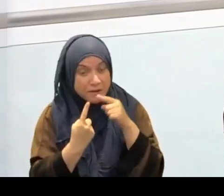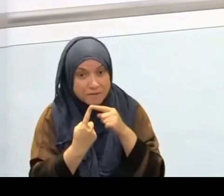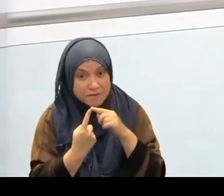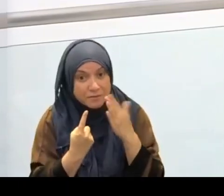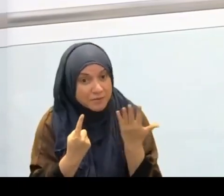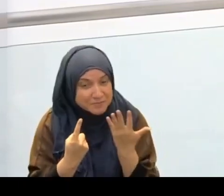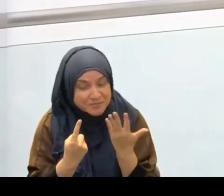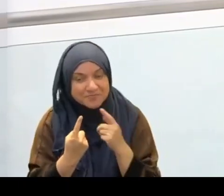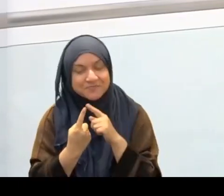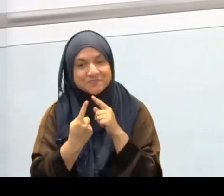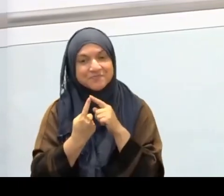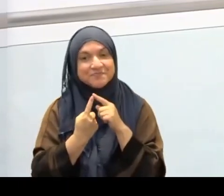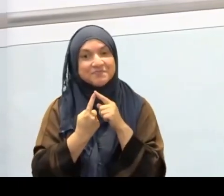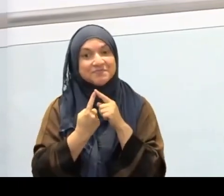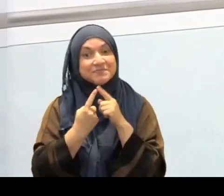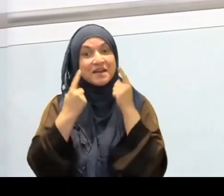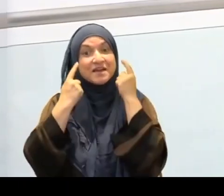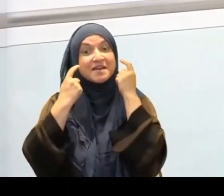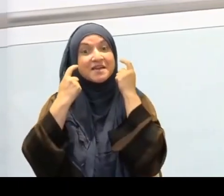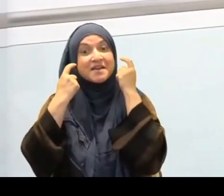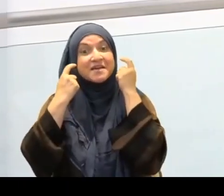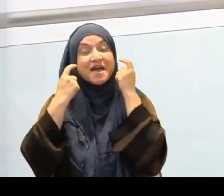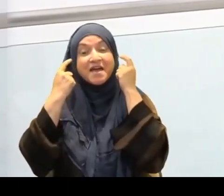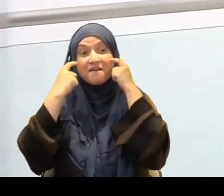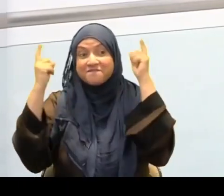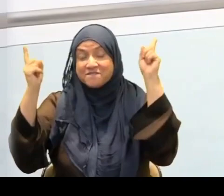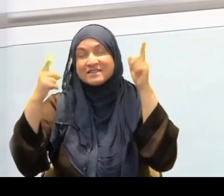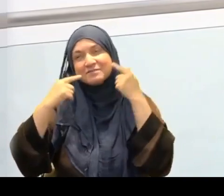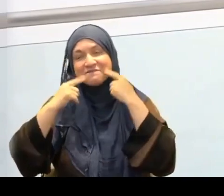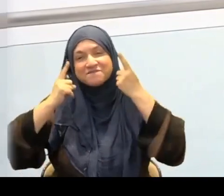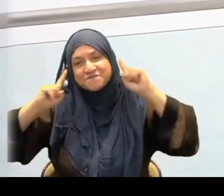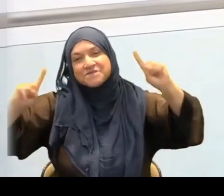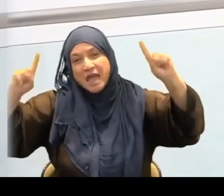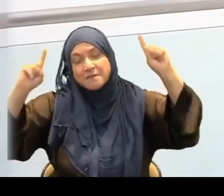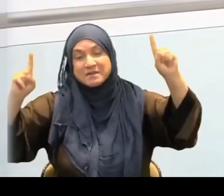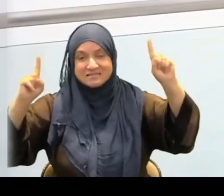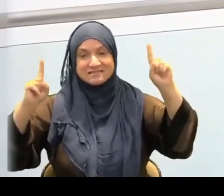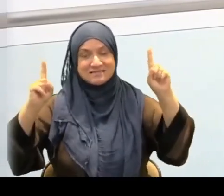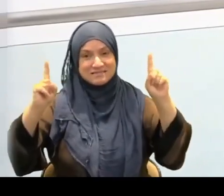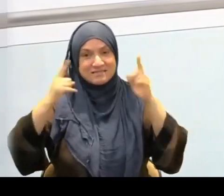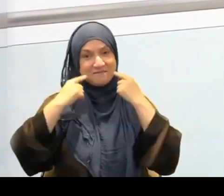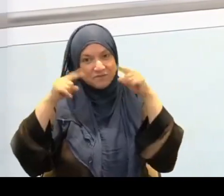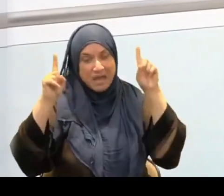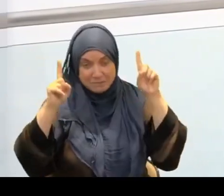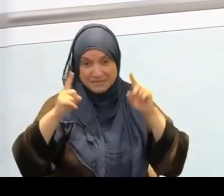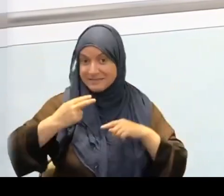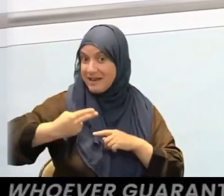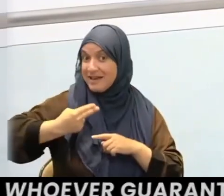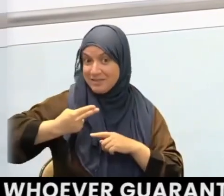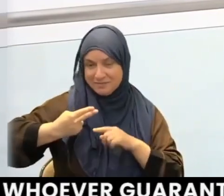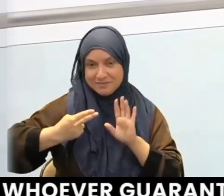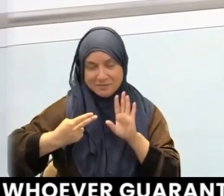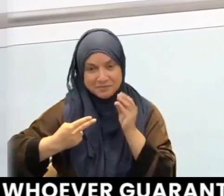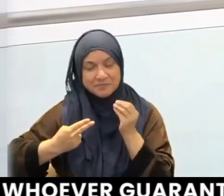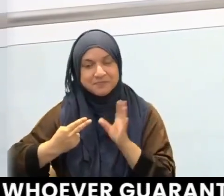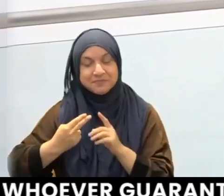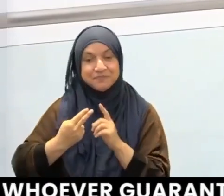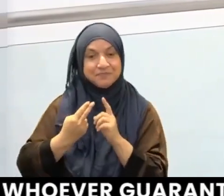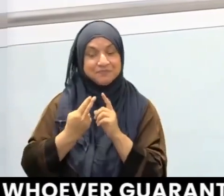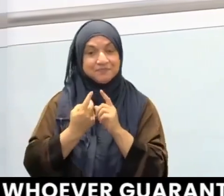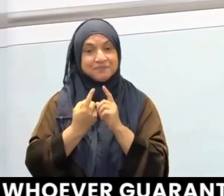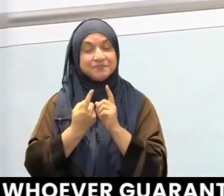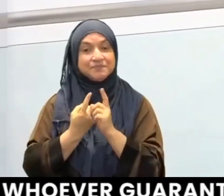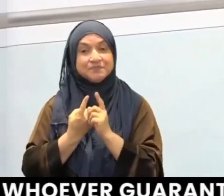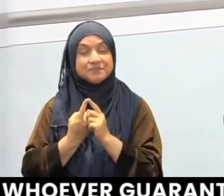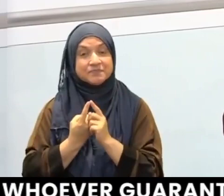said, مَنْ يَضْمَنْ لِي مَا بَيْنَ لَحْيَيْهِ وَمَا بَيْنَ رِجْلَيْهِ أَضْمَنْ لَهُ الْجَنَّةِ. Whoever